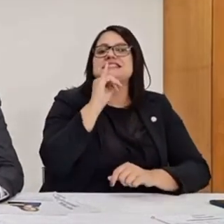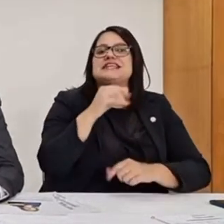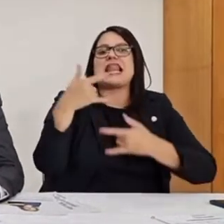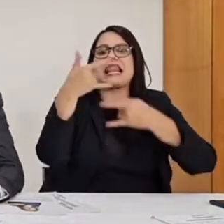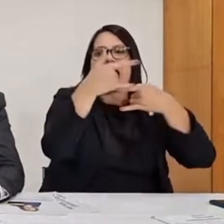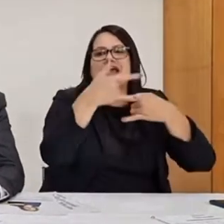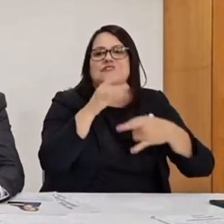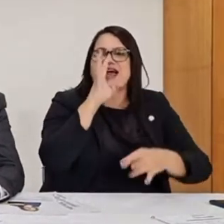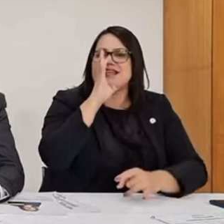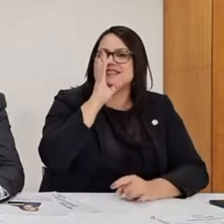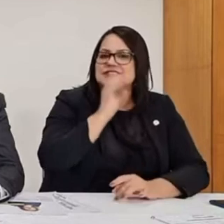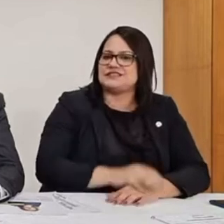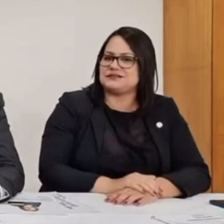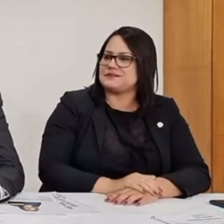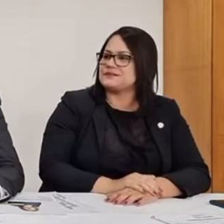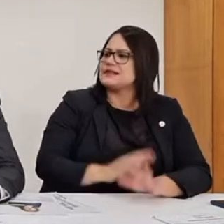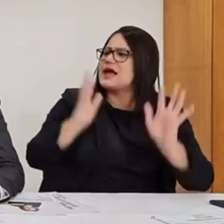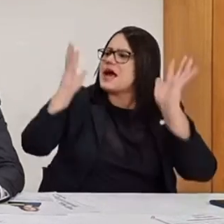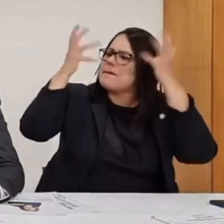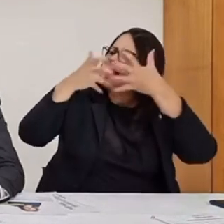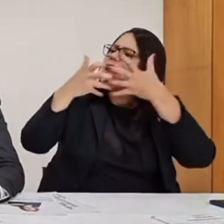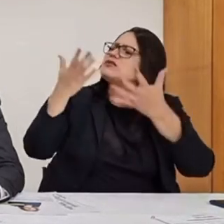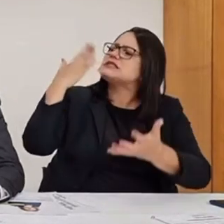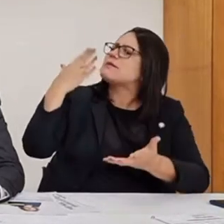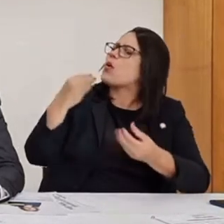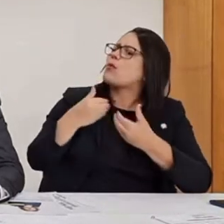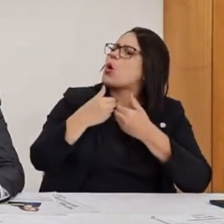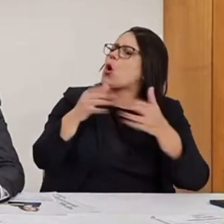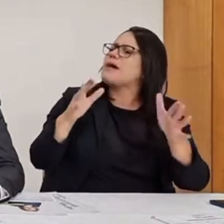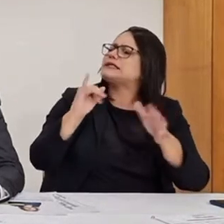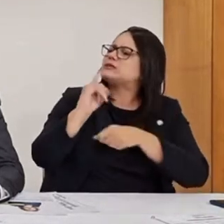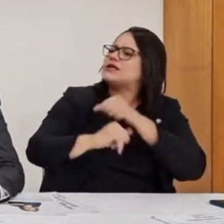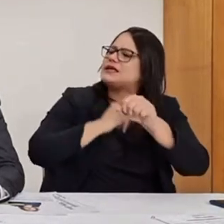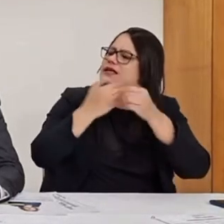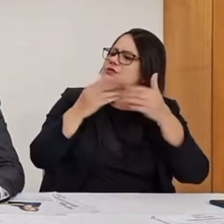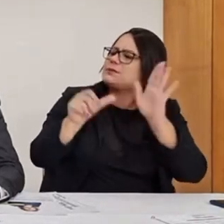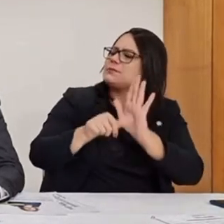poder assistir. Marcos, você lembra mais ou menos quando é que começou a internet no Brasil? 90 e quanto?